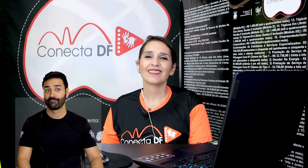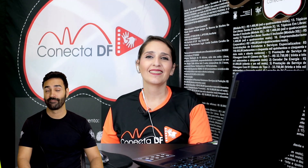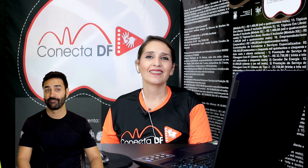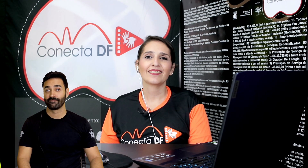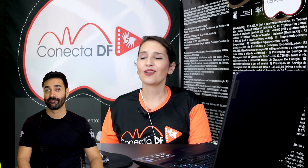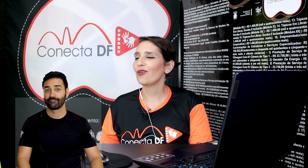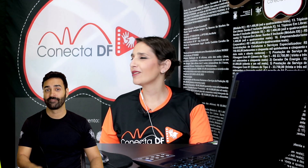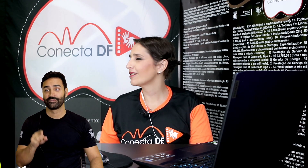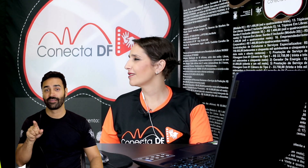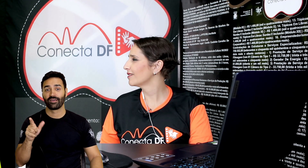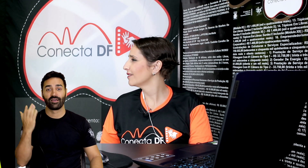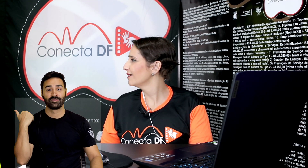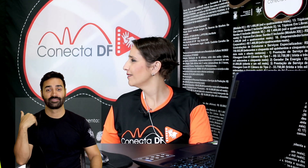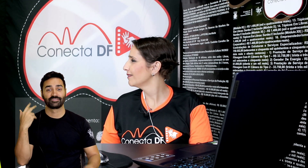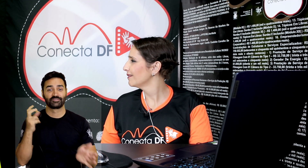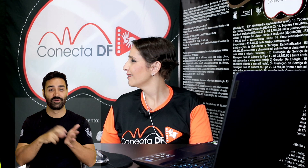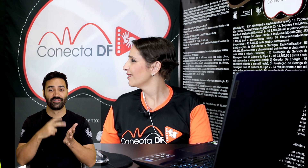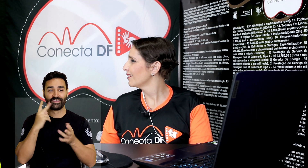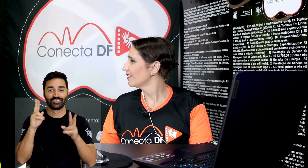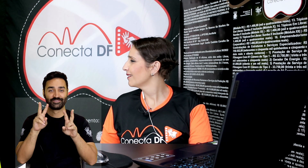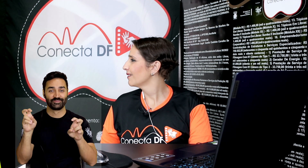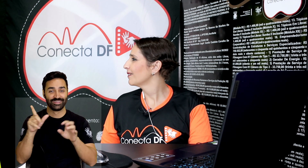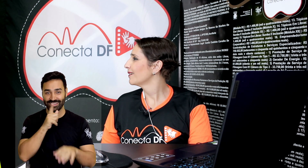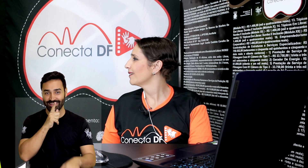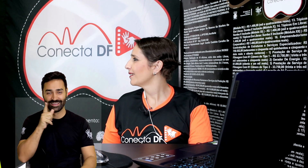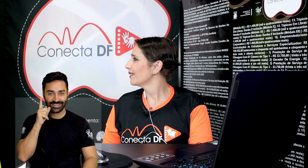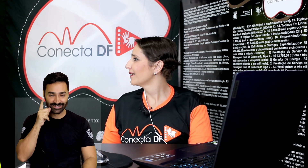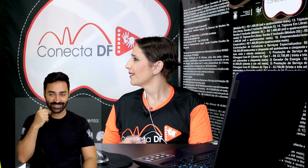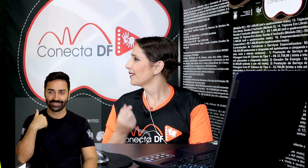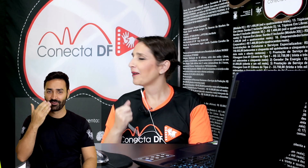falando de manhã, sobre o lanche lá, conversando